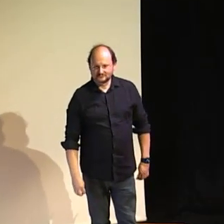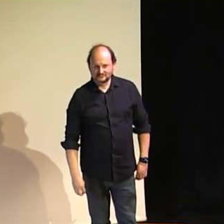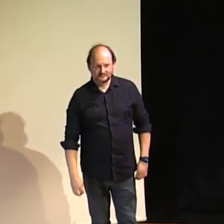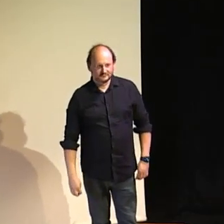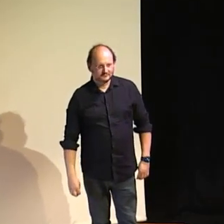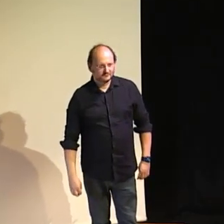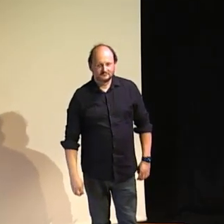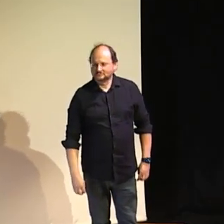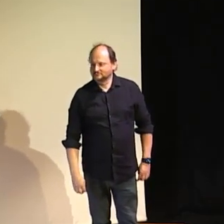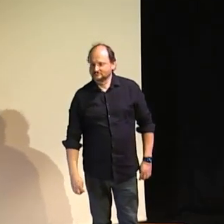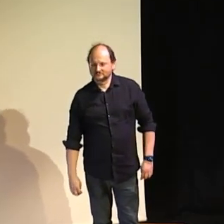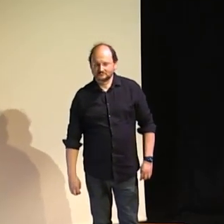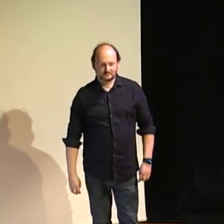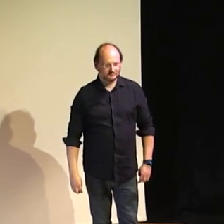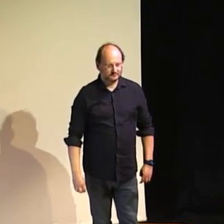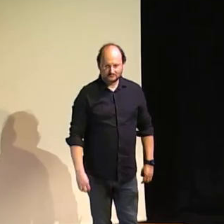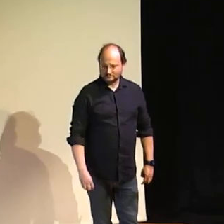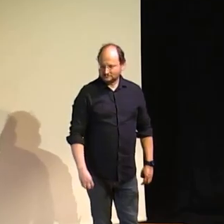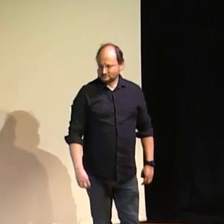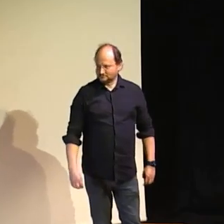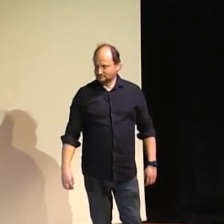qui circule, vous pouvez poser des questions librement.